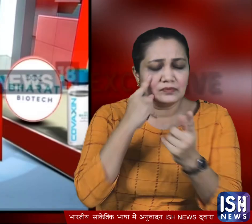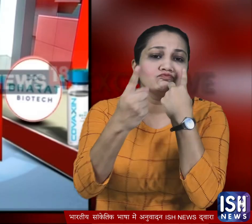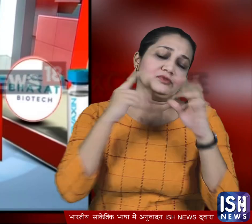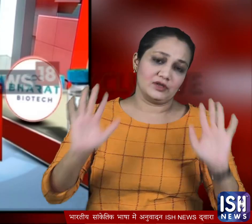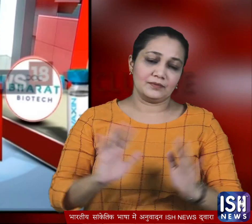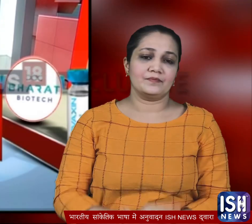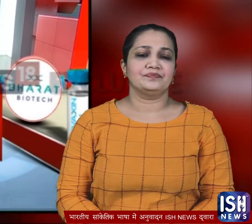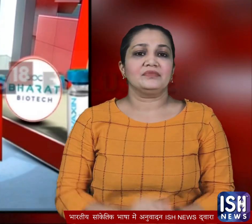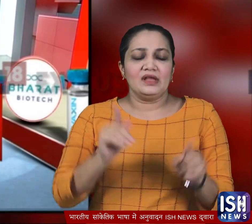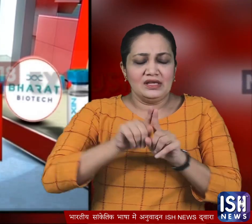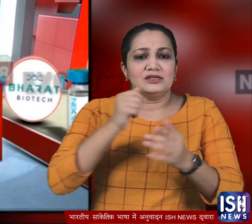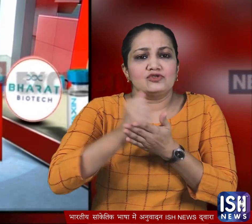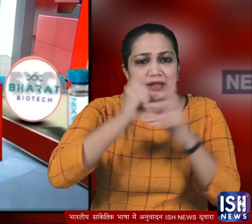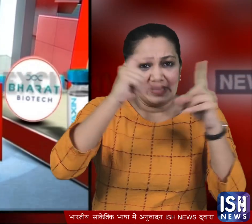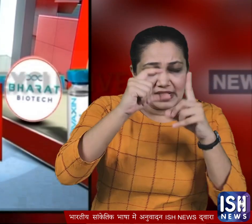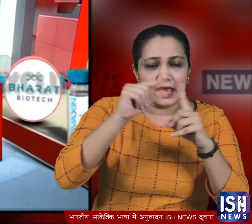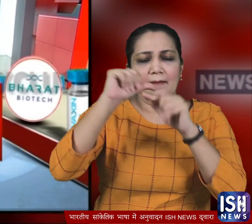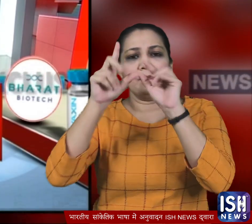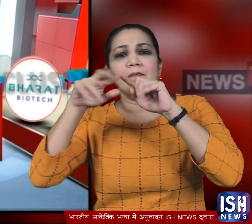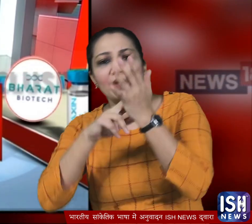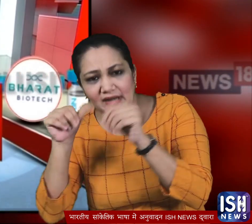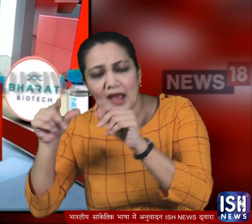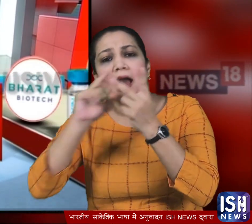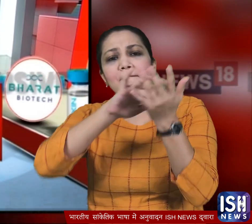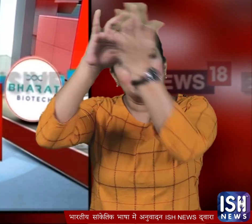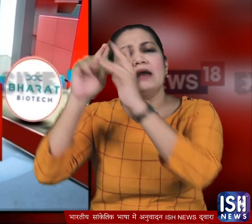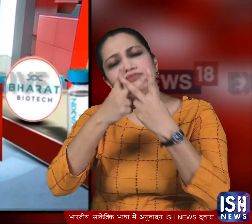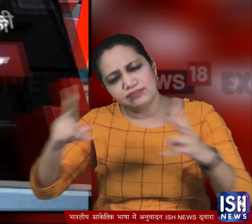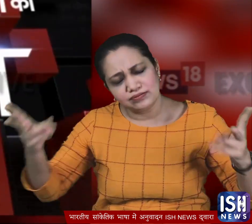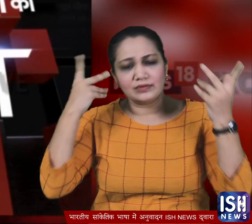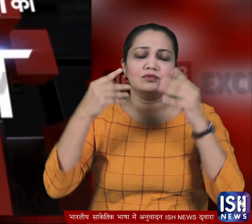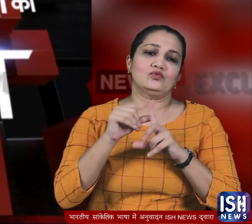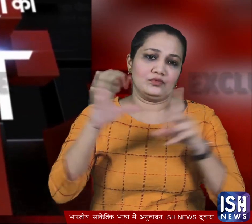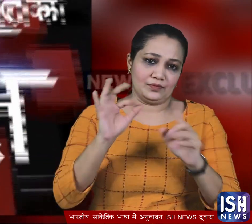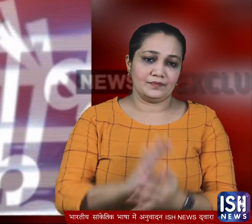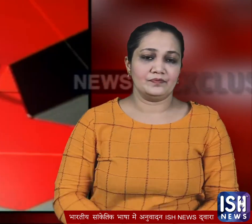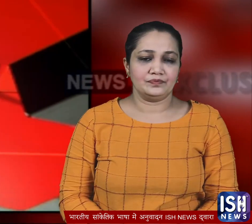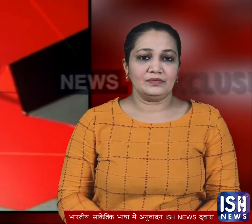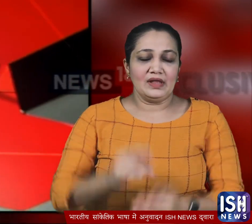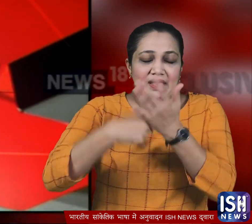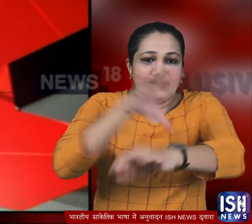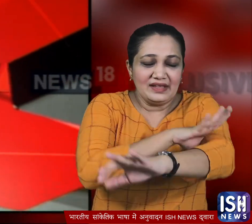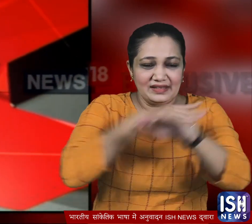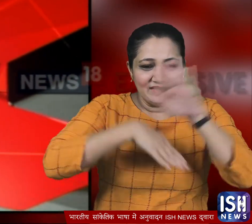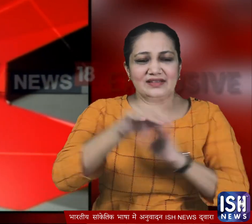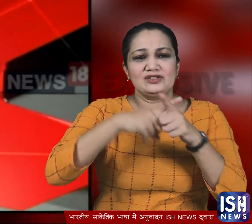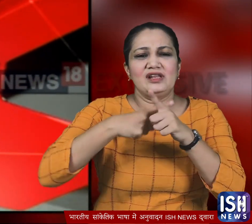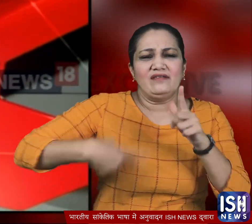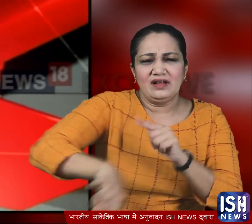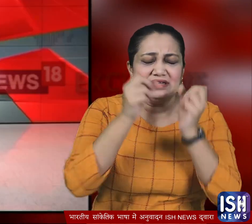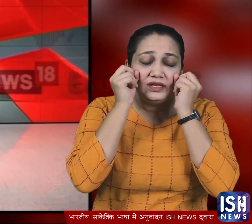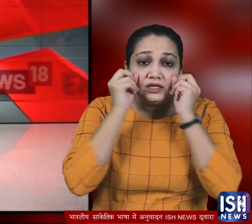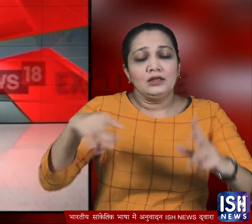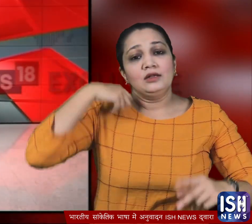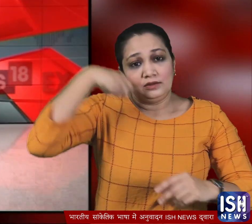क्षमता देखी जाएगी। खबर है कि ये ट्रायल दिल्ली और पटना के एम्स समेत कई अस्पतालों में किए जाएंगे। राजस्थान के झालावाड़ से चौंका